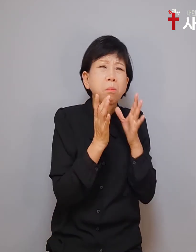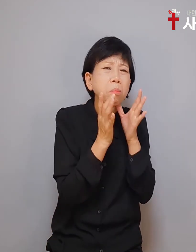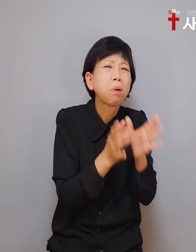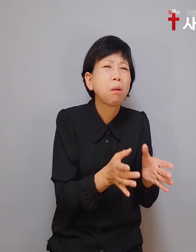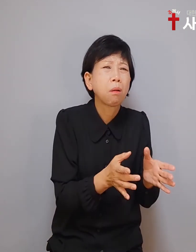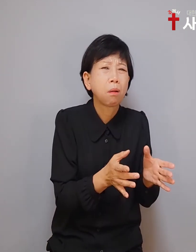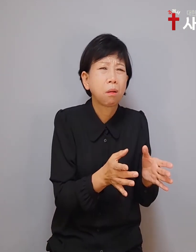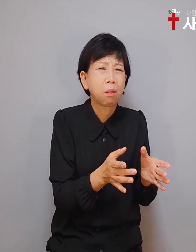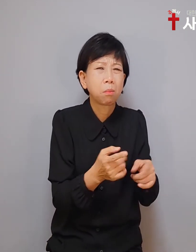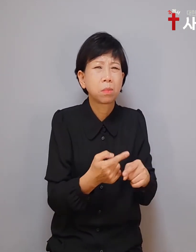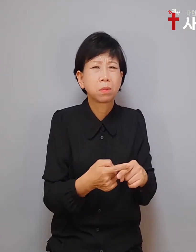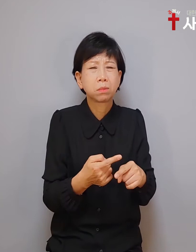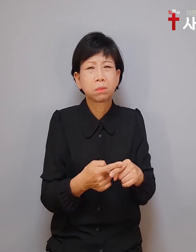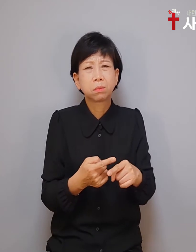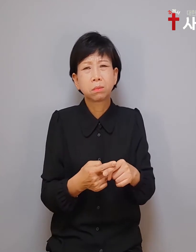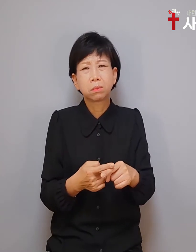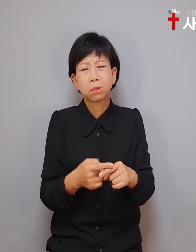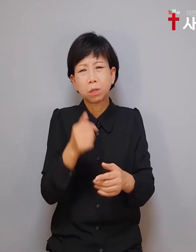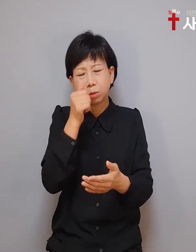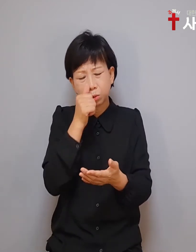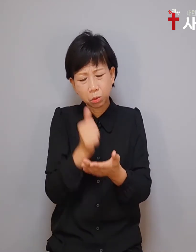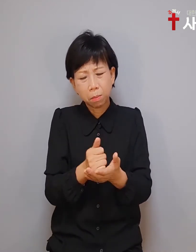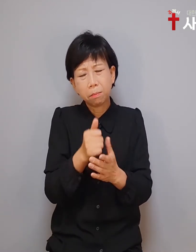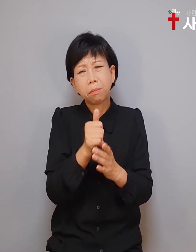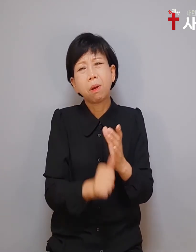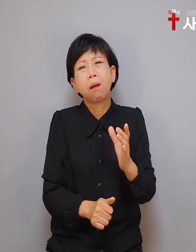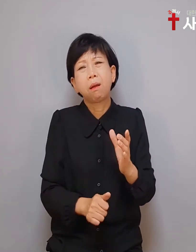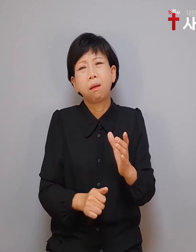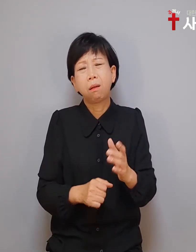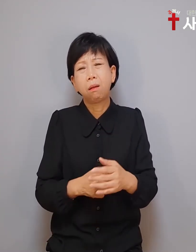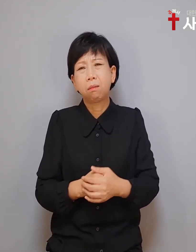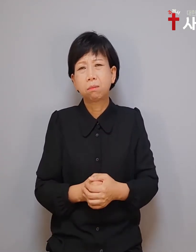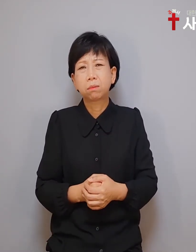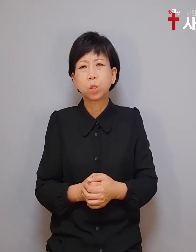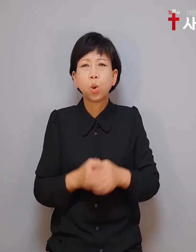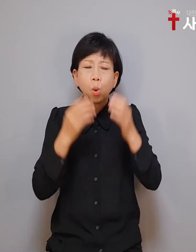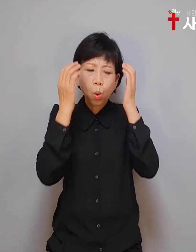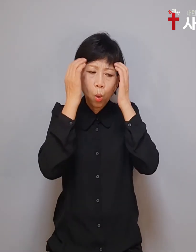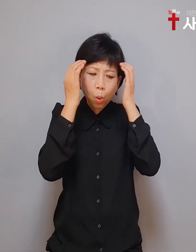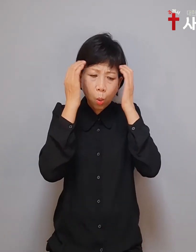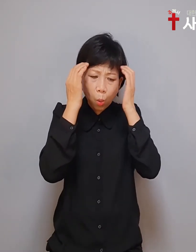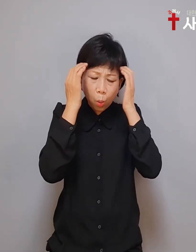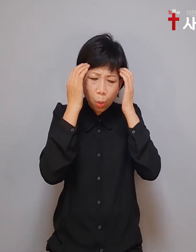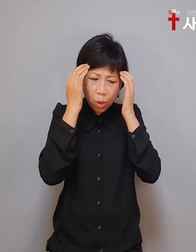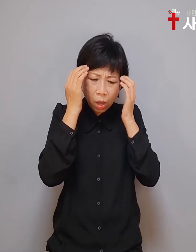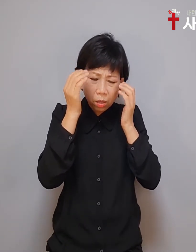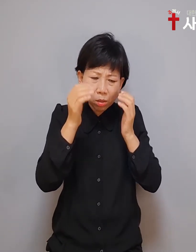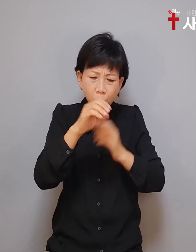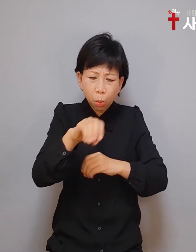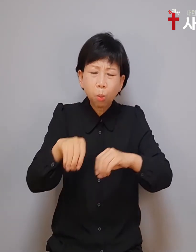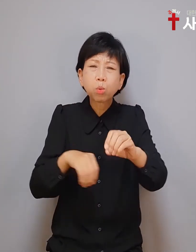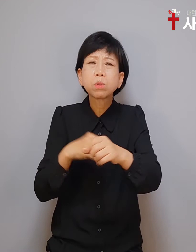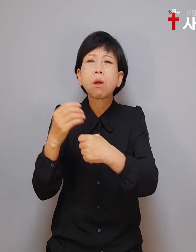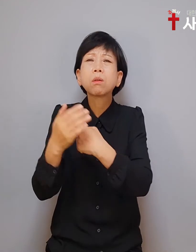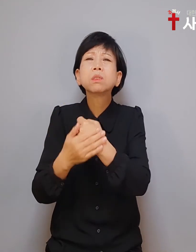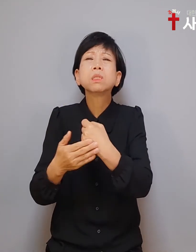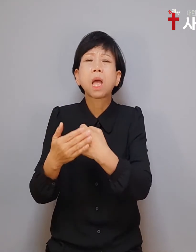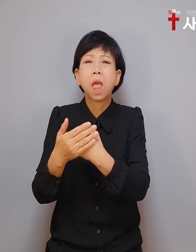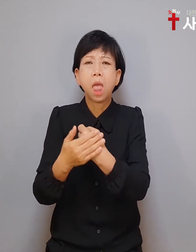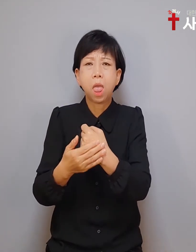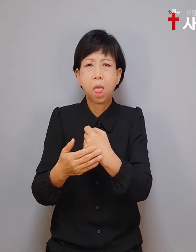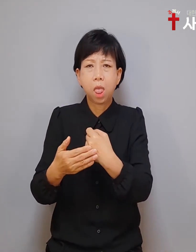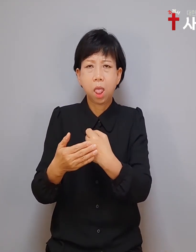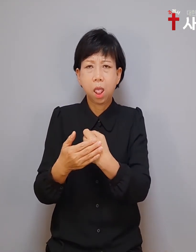없게끔 만드는 거죠. 고난도 은혜인데 그 은혜, 그 고난의 이유를 잘 모르니까